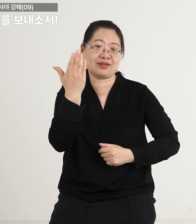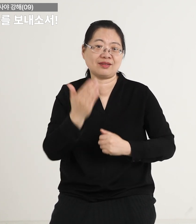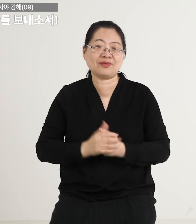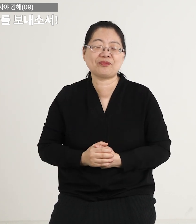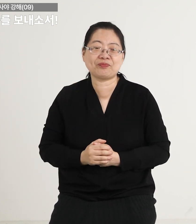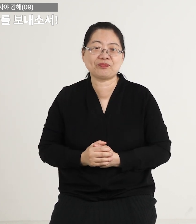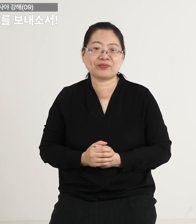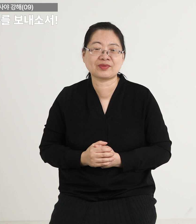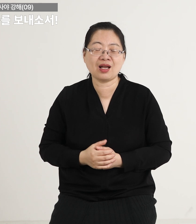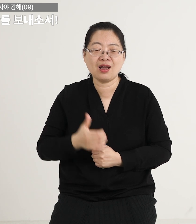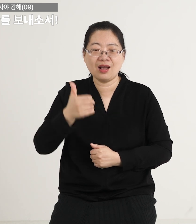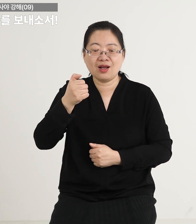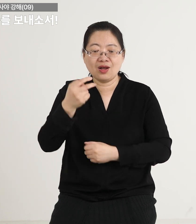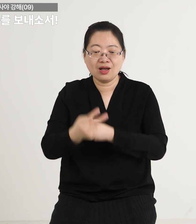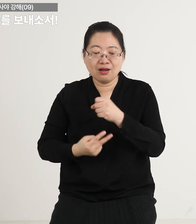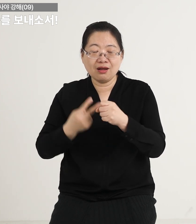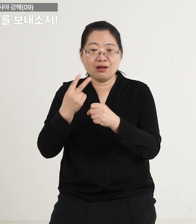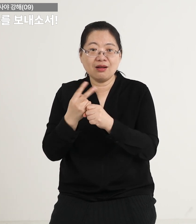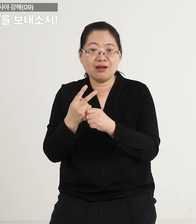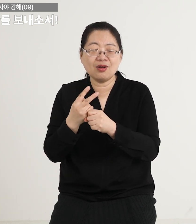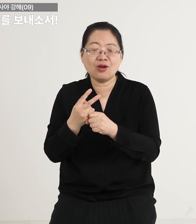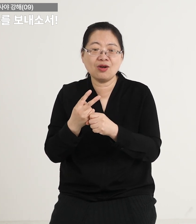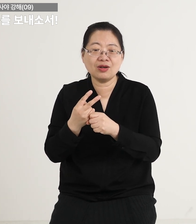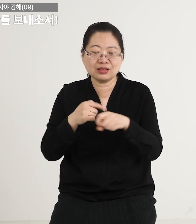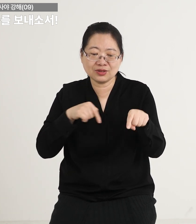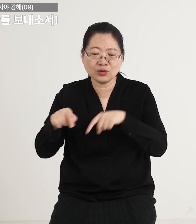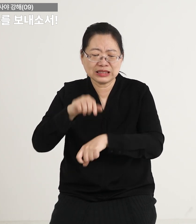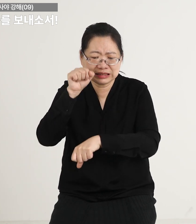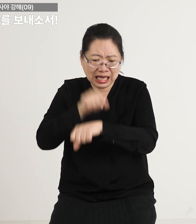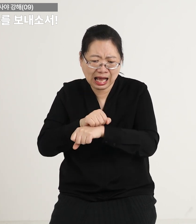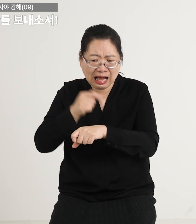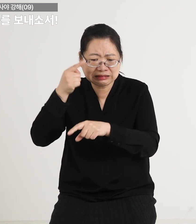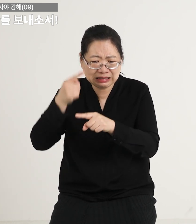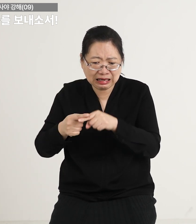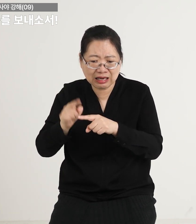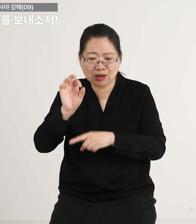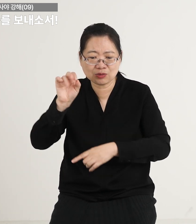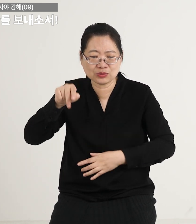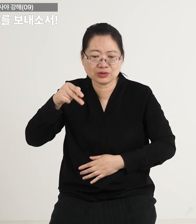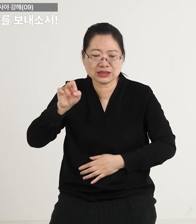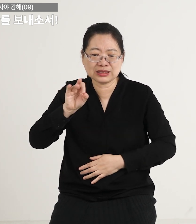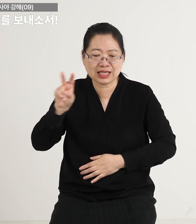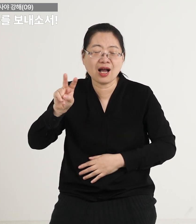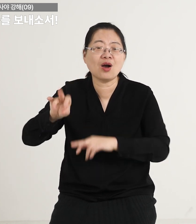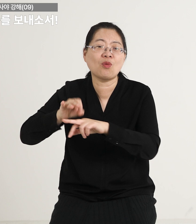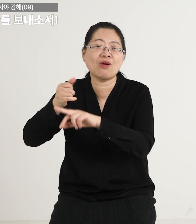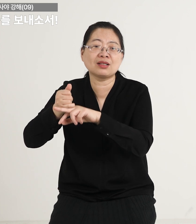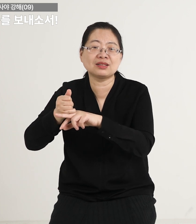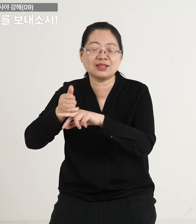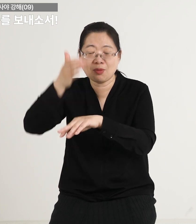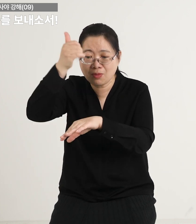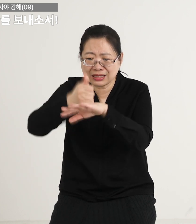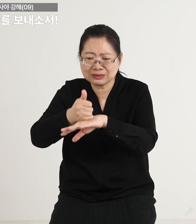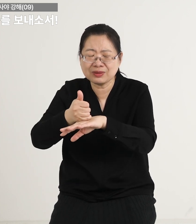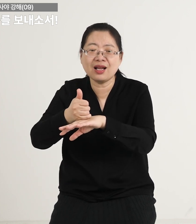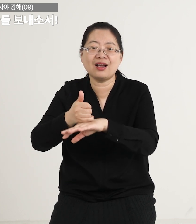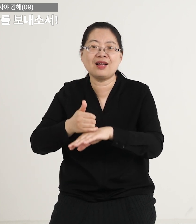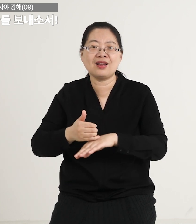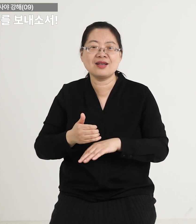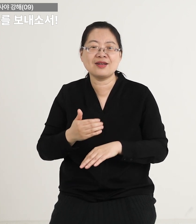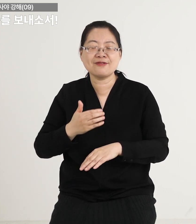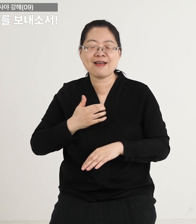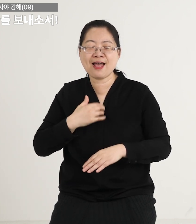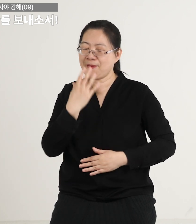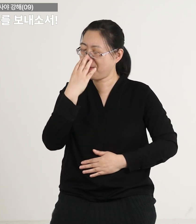그러니까 52년 정치를 잘하다가 끝 무렵에 자기가 점점점 망조가